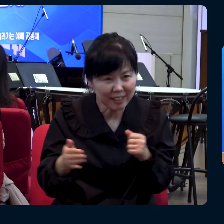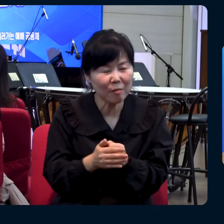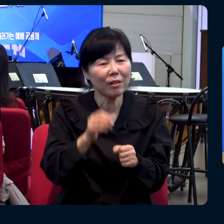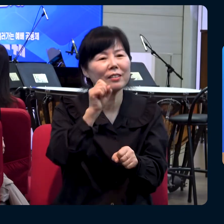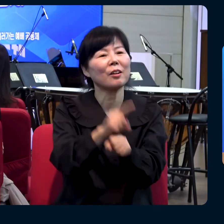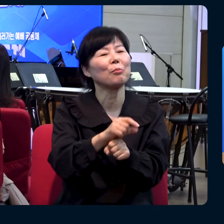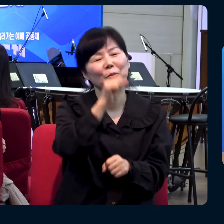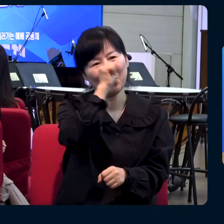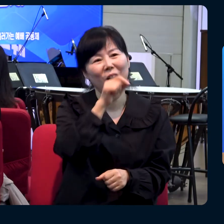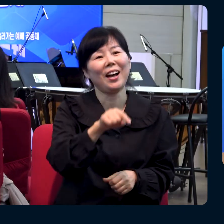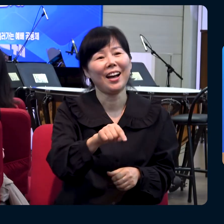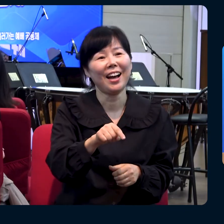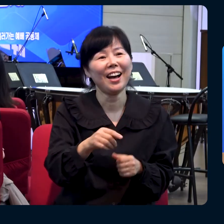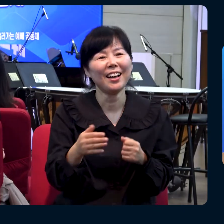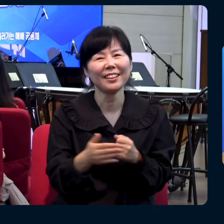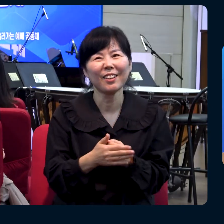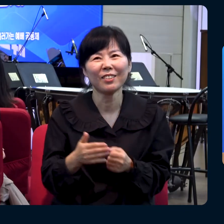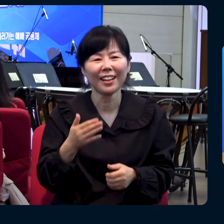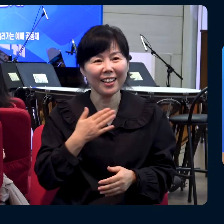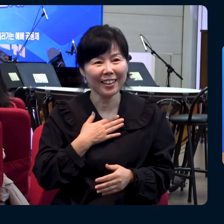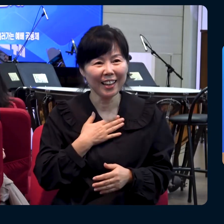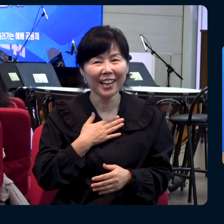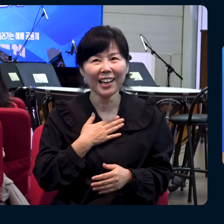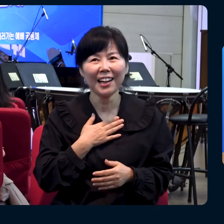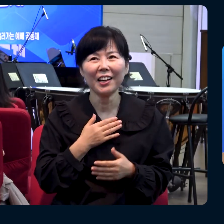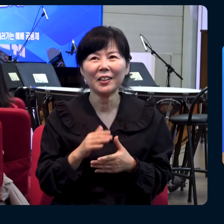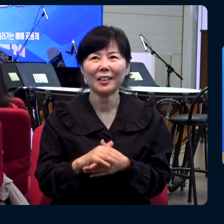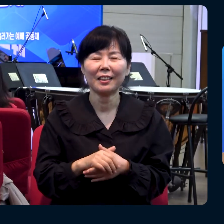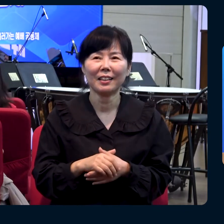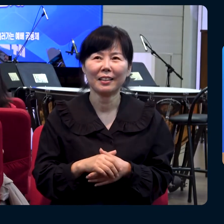오셨어요. 그리고 저는 그날 너무 기뻐서